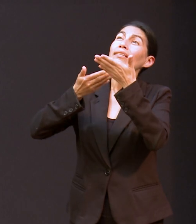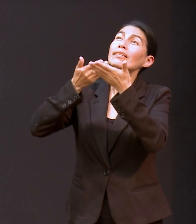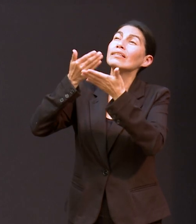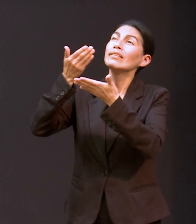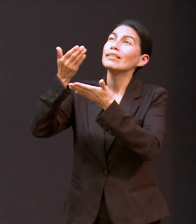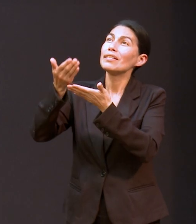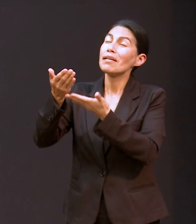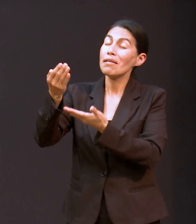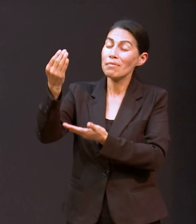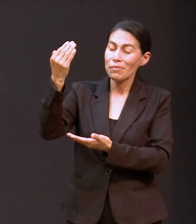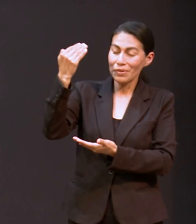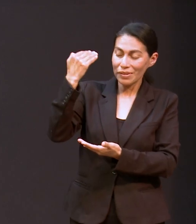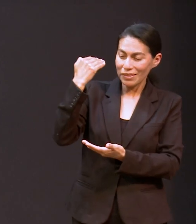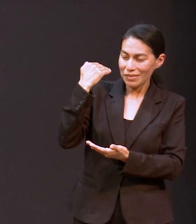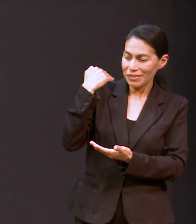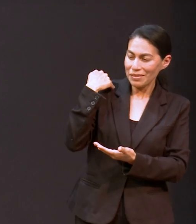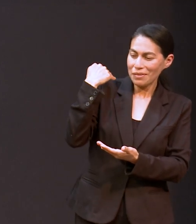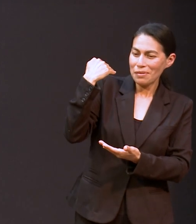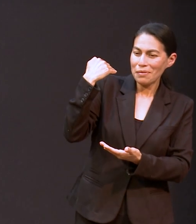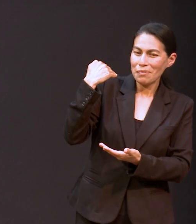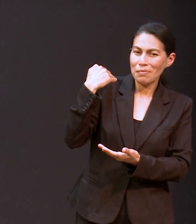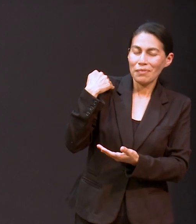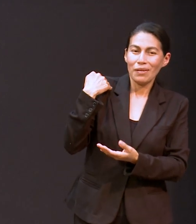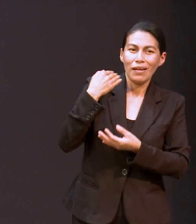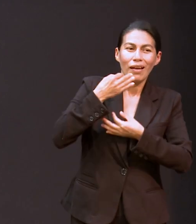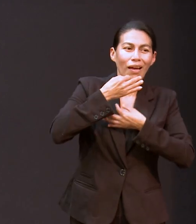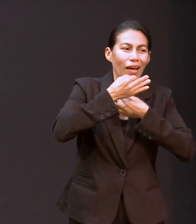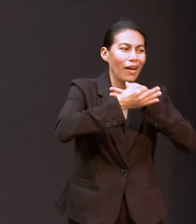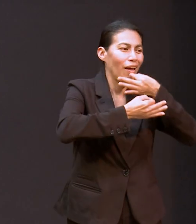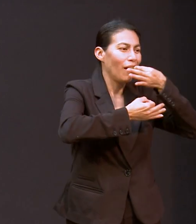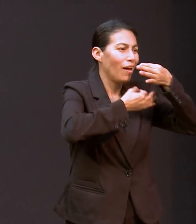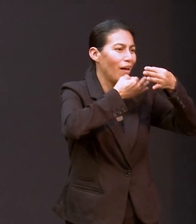me has llamado predicar